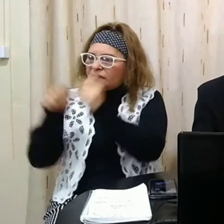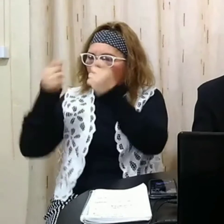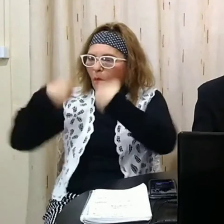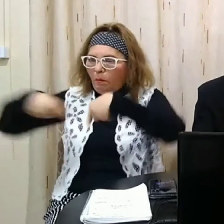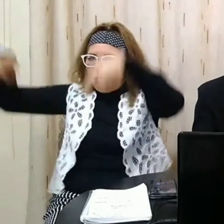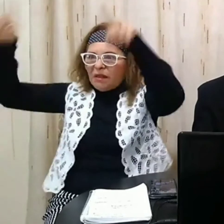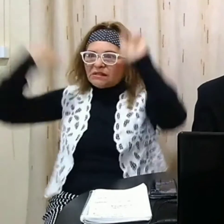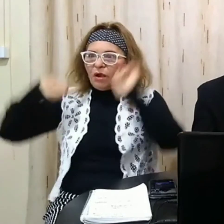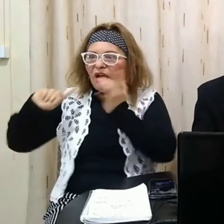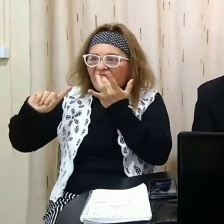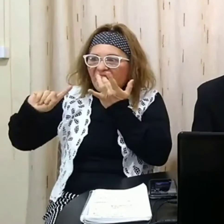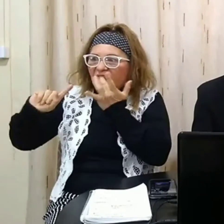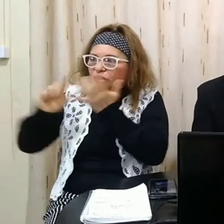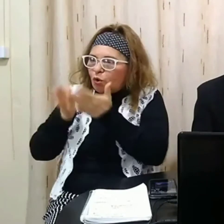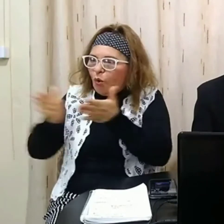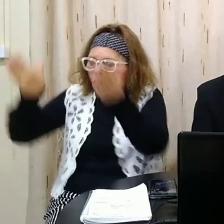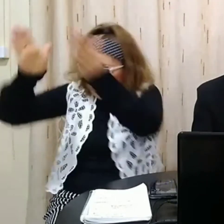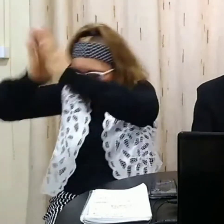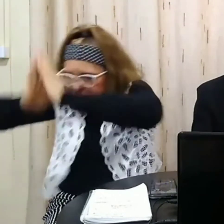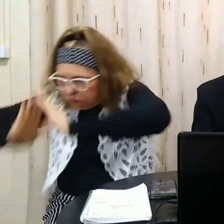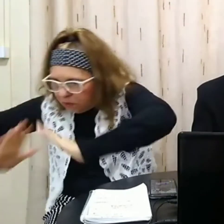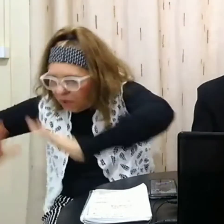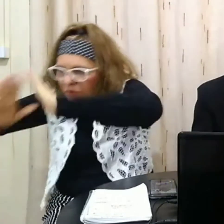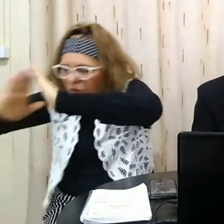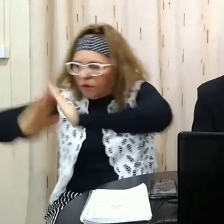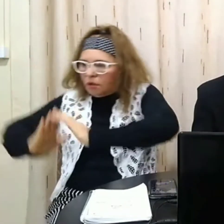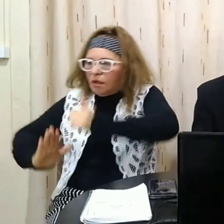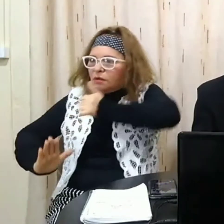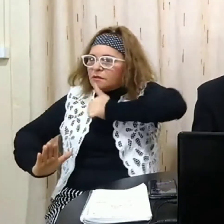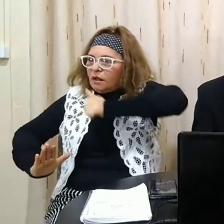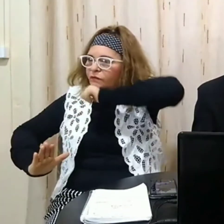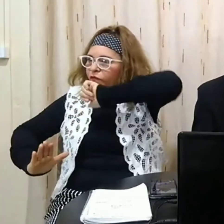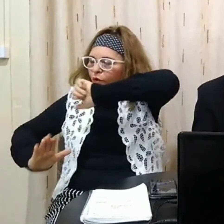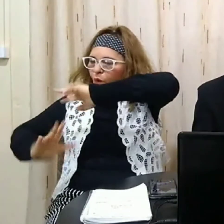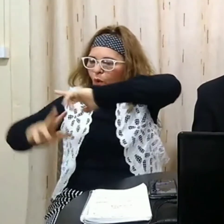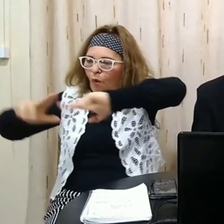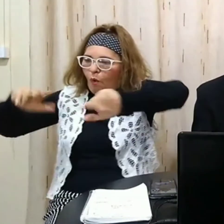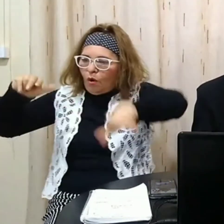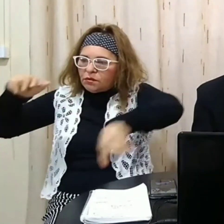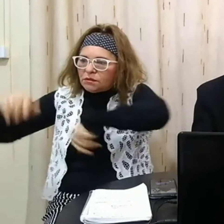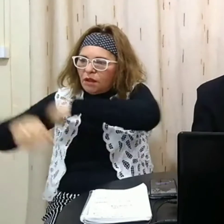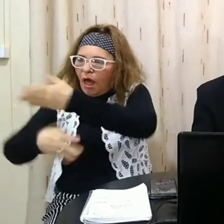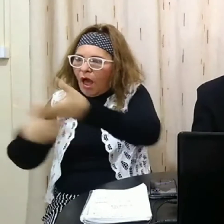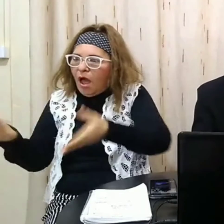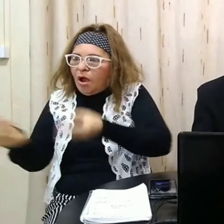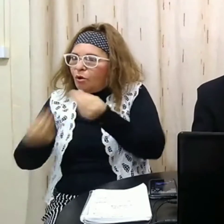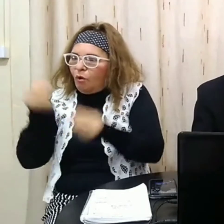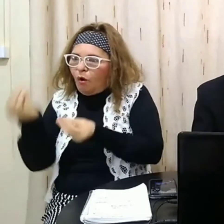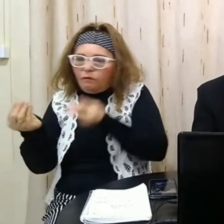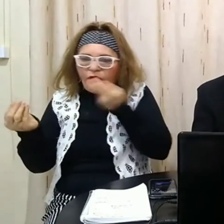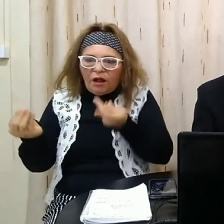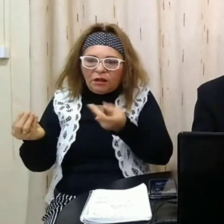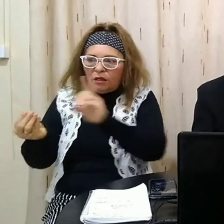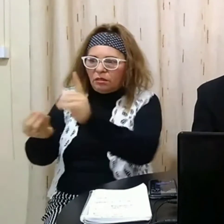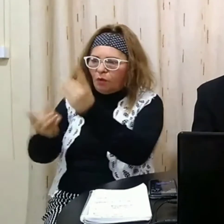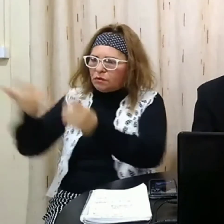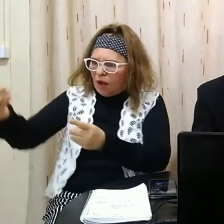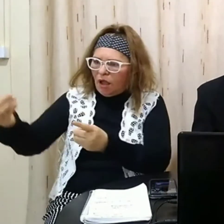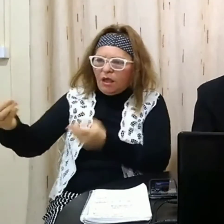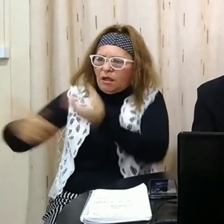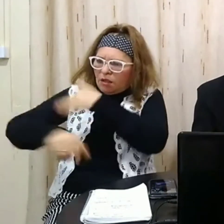bezerro fundido, e o adorou e lhe sacrificou, e diz: São estes, ó Israel, os teus deuses que